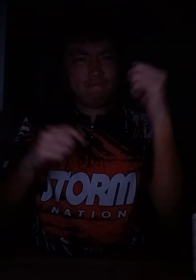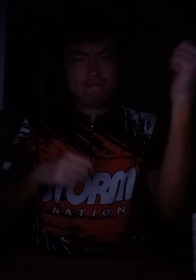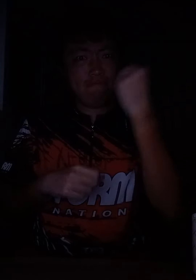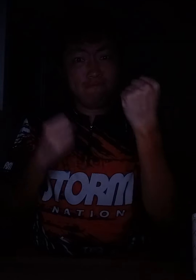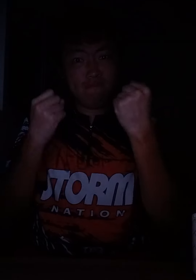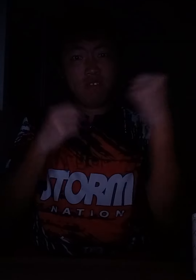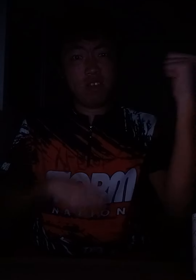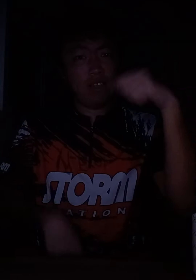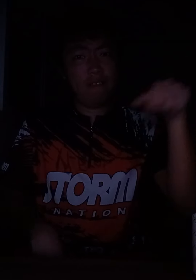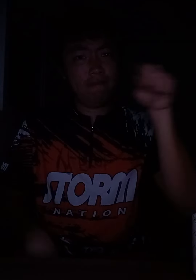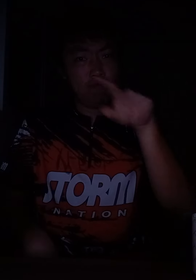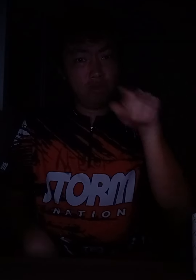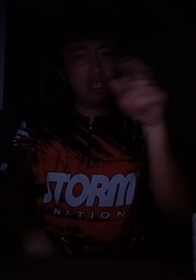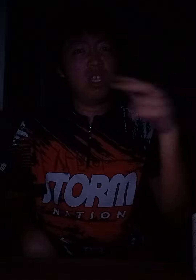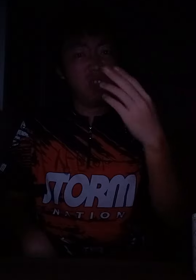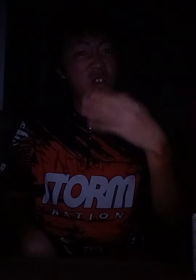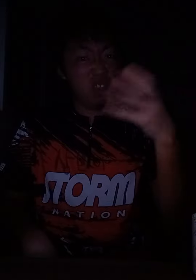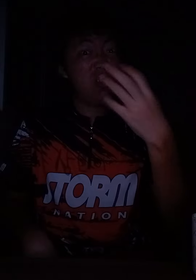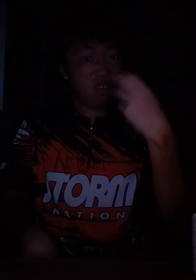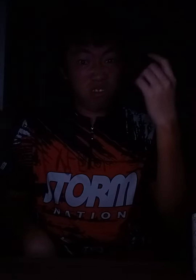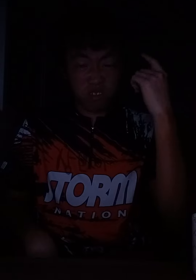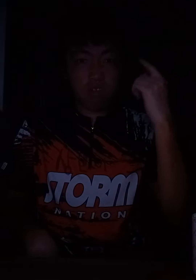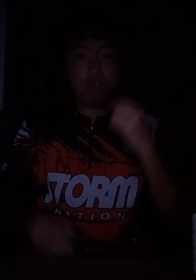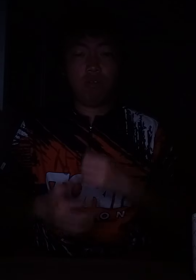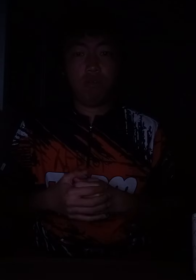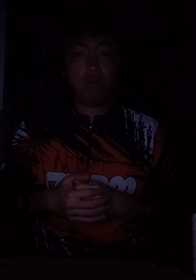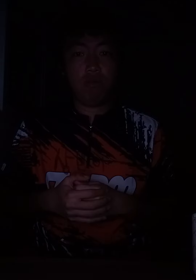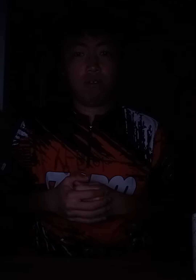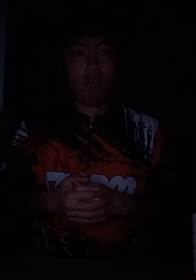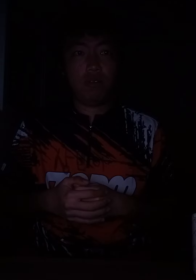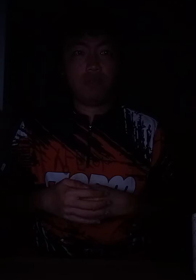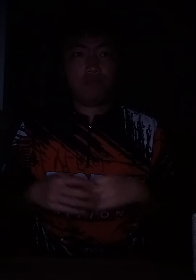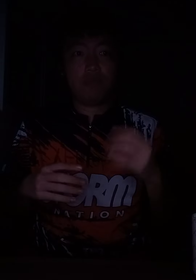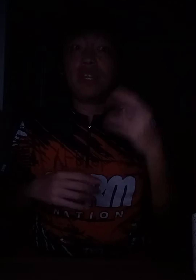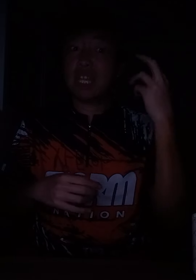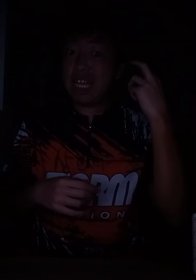불끈 쥔 채 승무원에게 고함을 지릅니다.